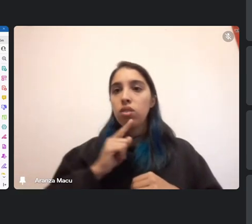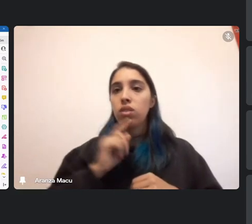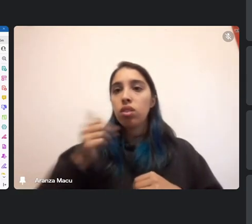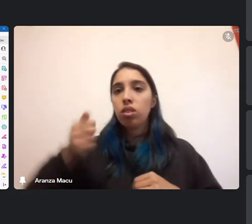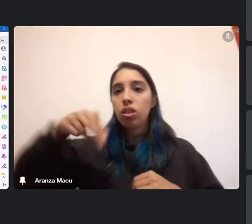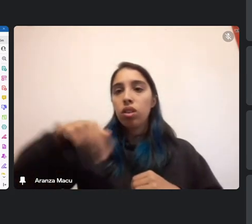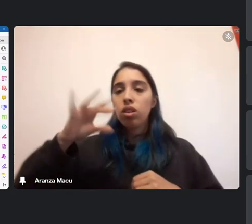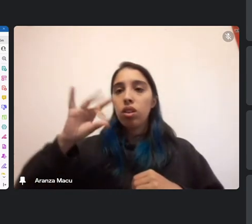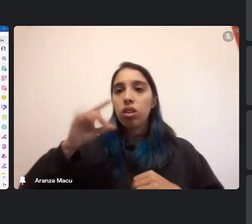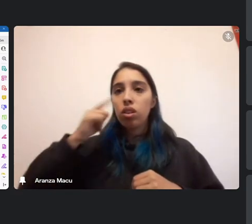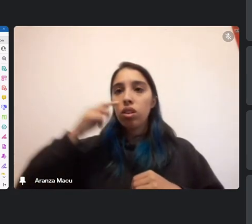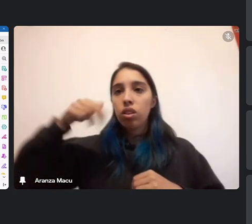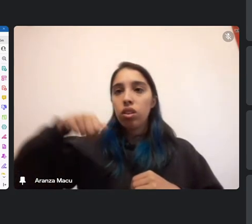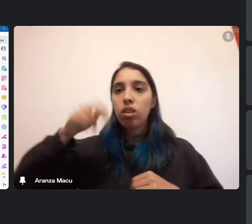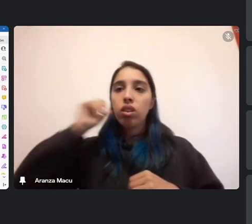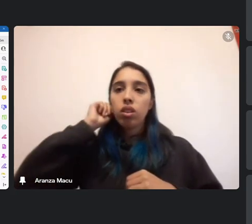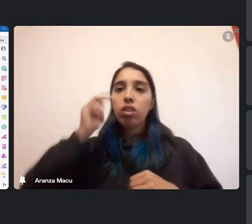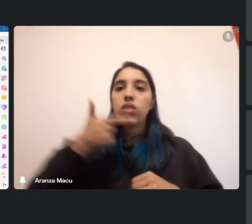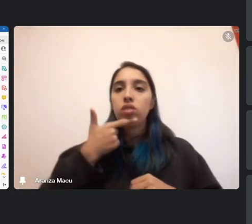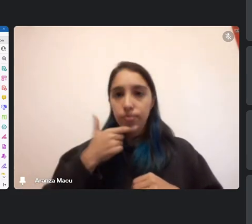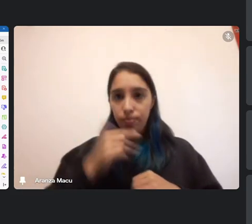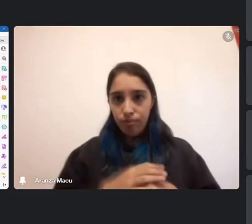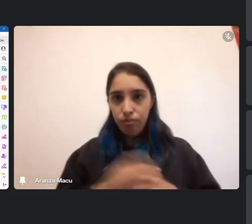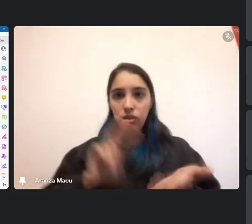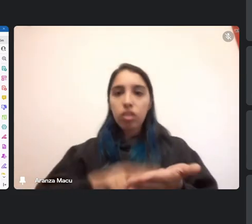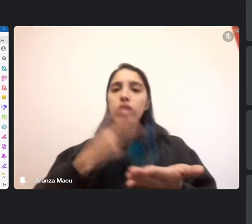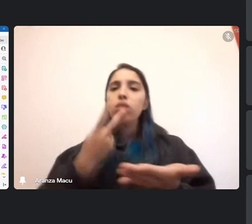Estas perspectivas. Bien.